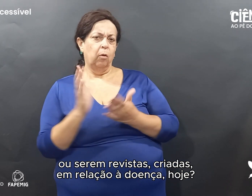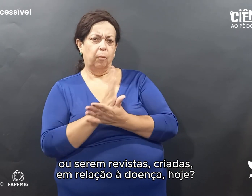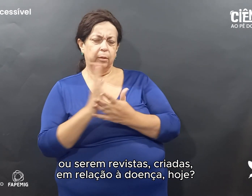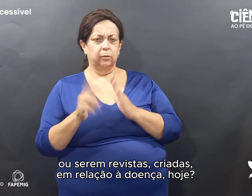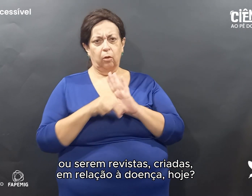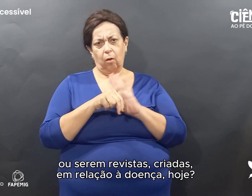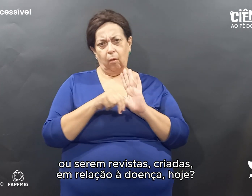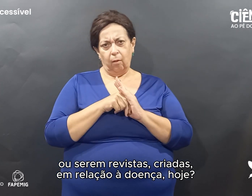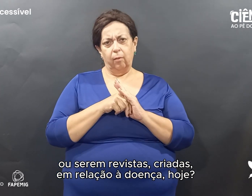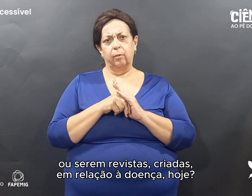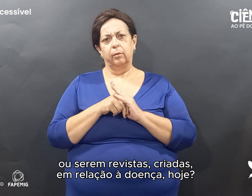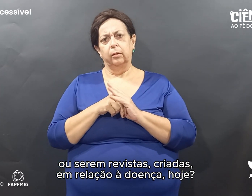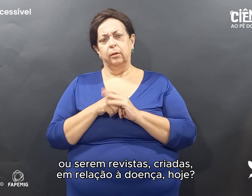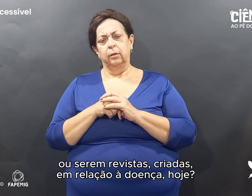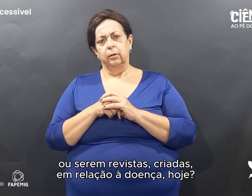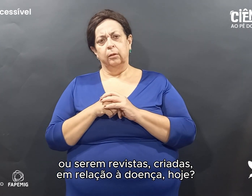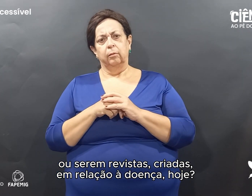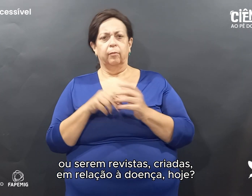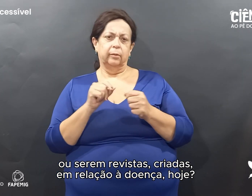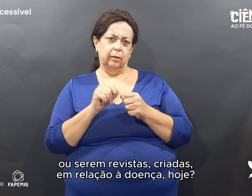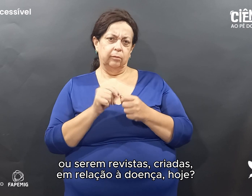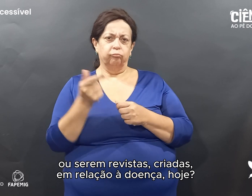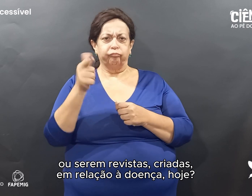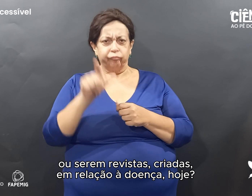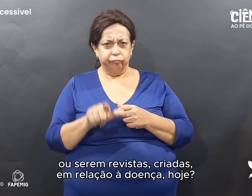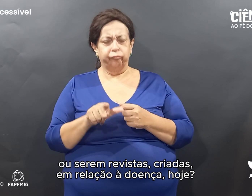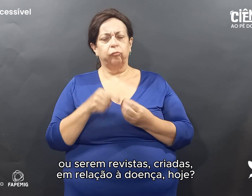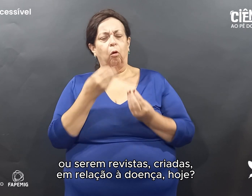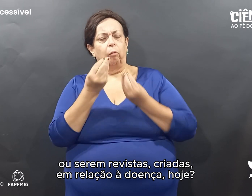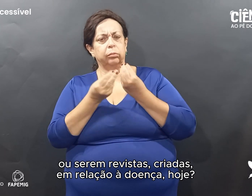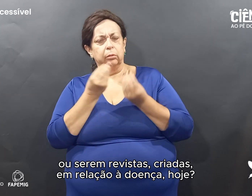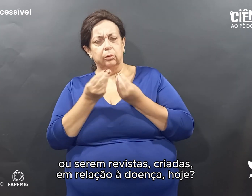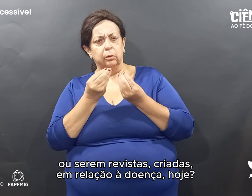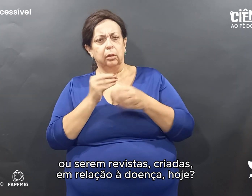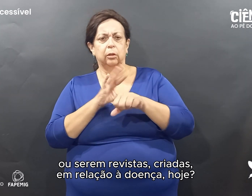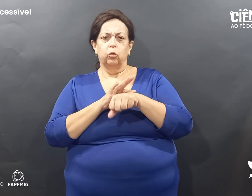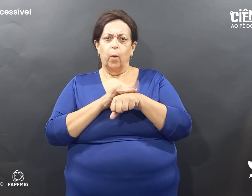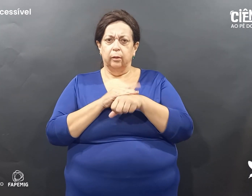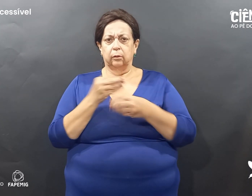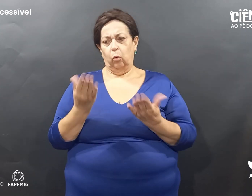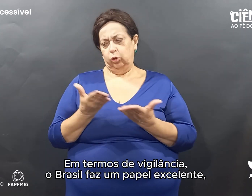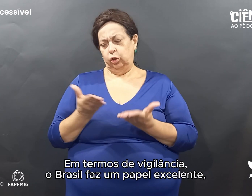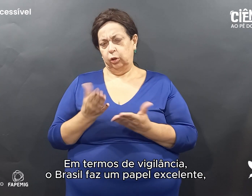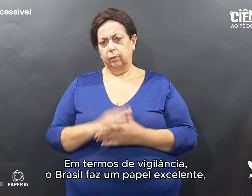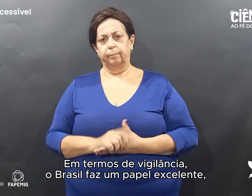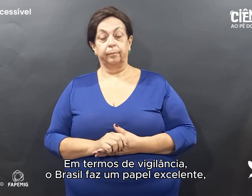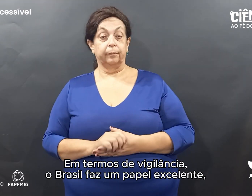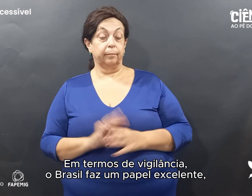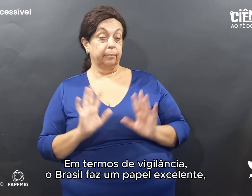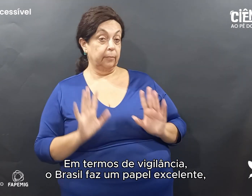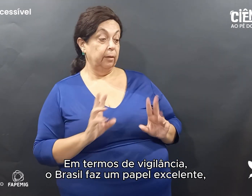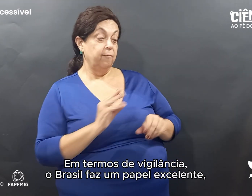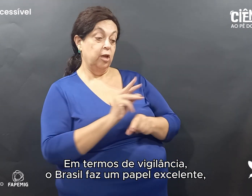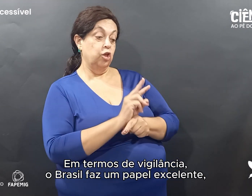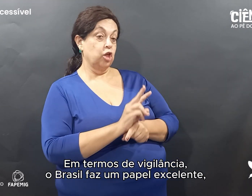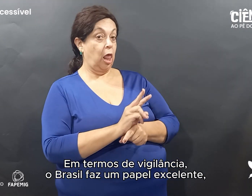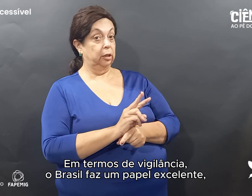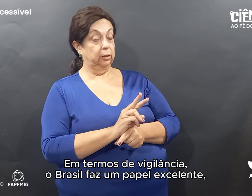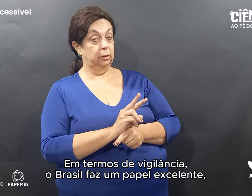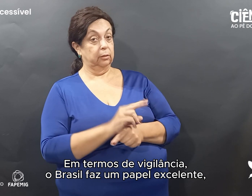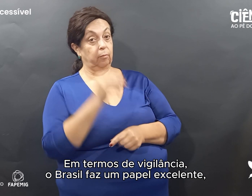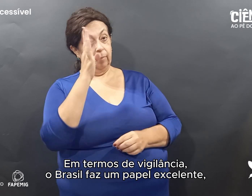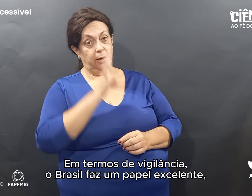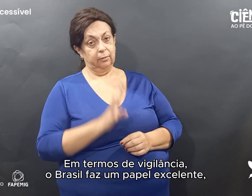medidas ou ser revistas, criadas em relação à doença hoje? Em termos de vigilância,